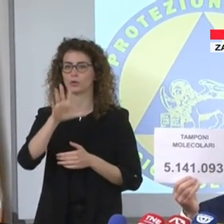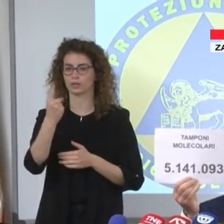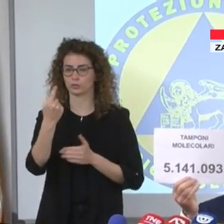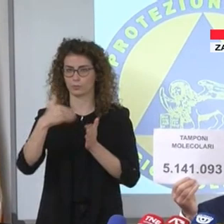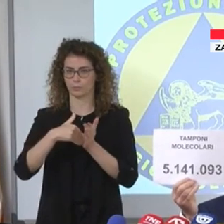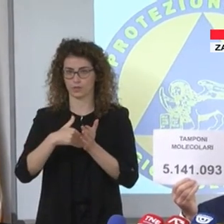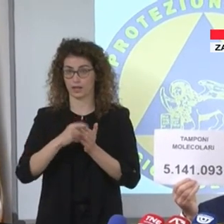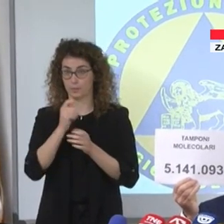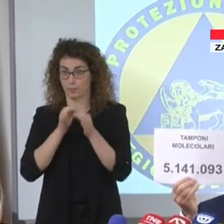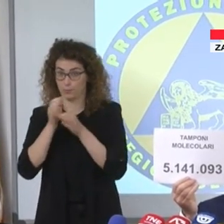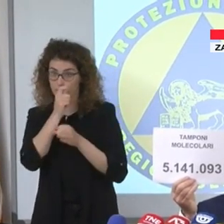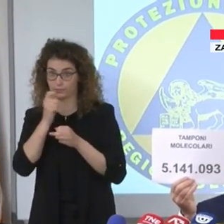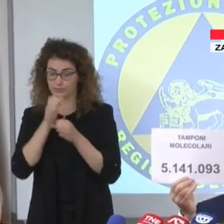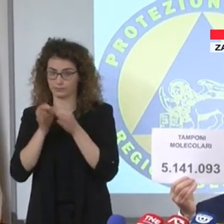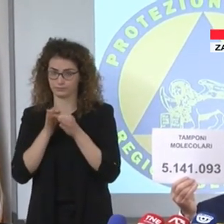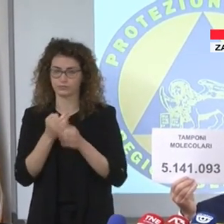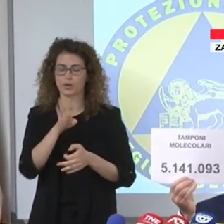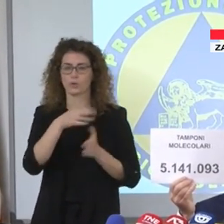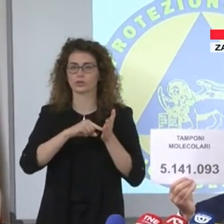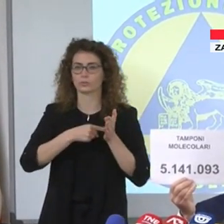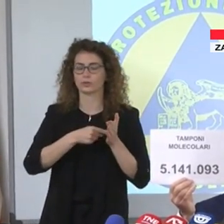5.141.000 tamponi molecolari e